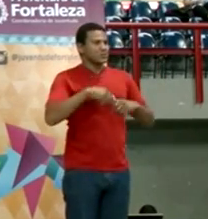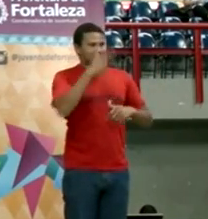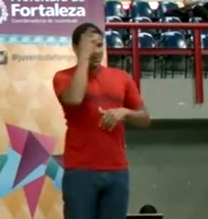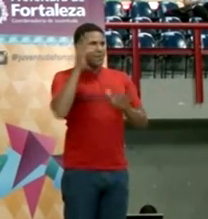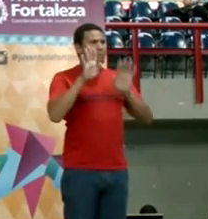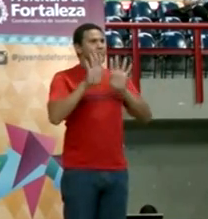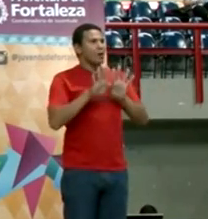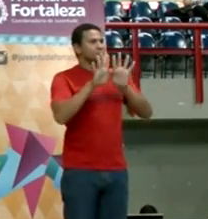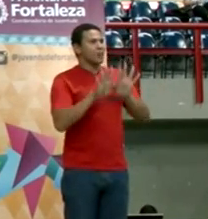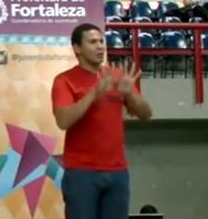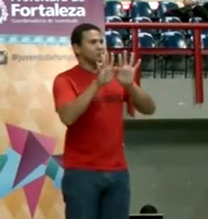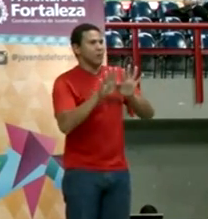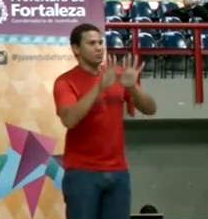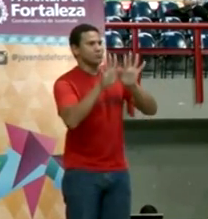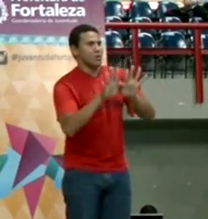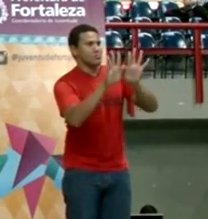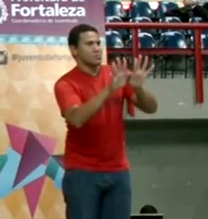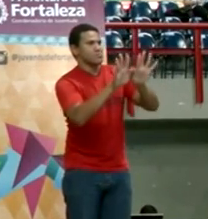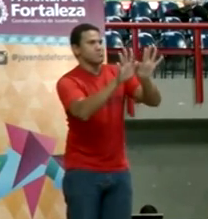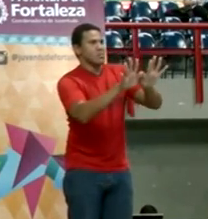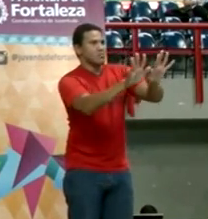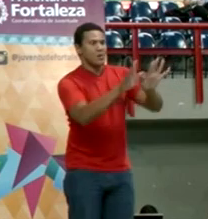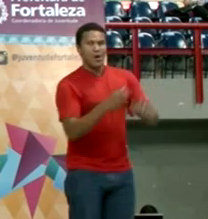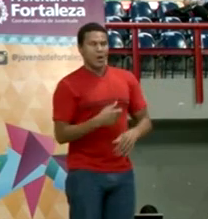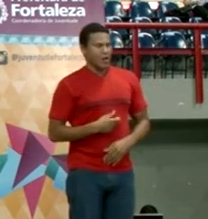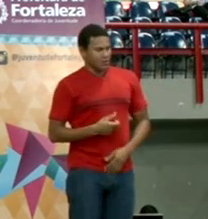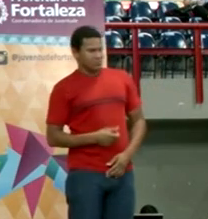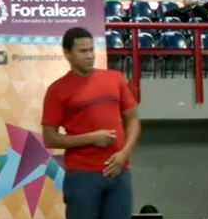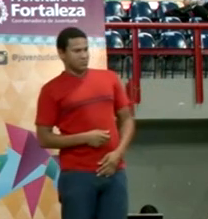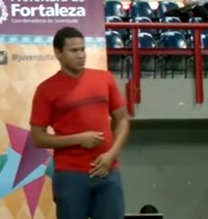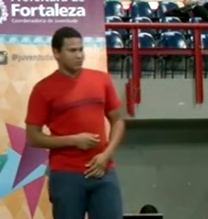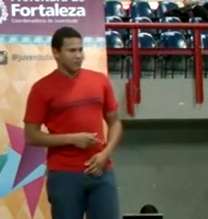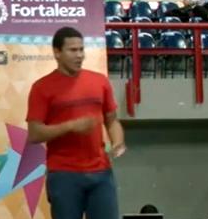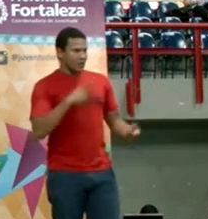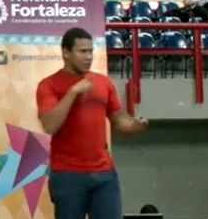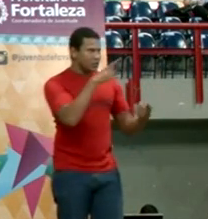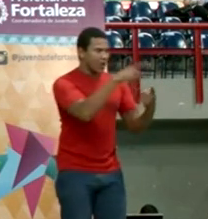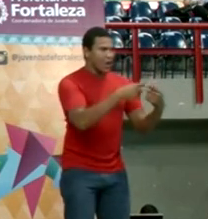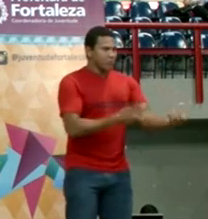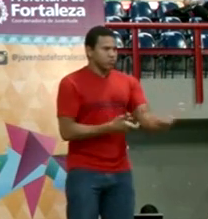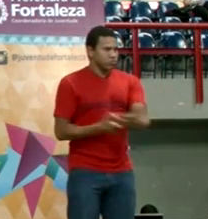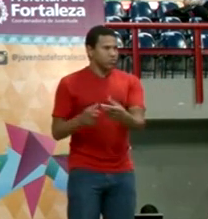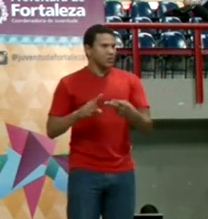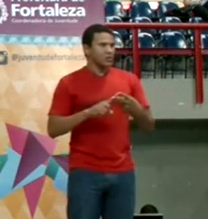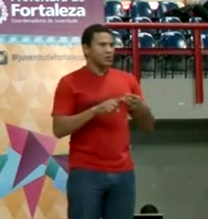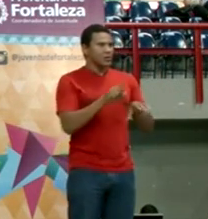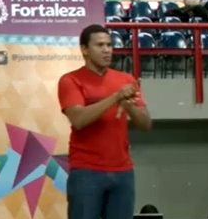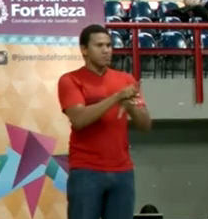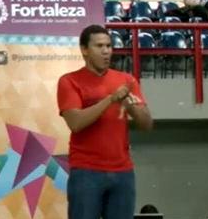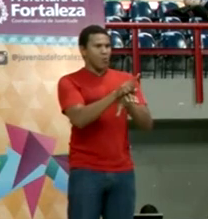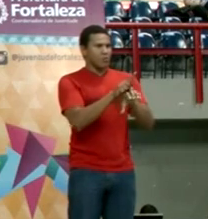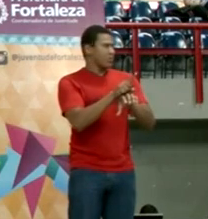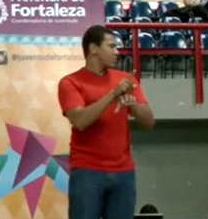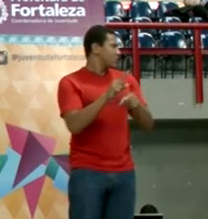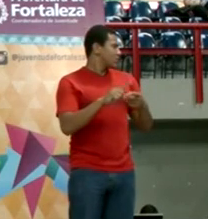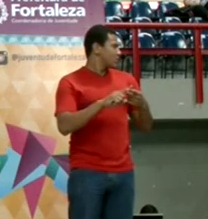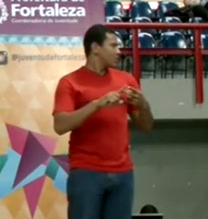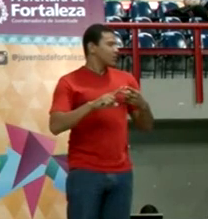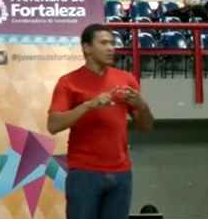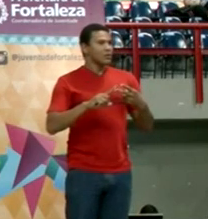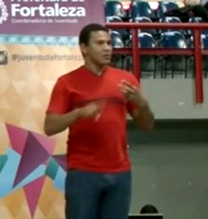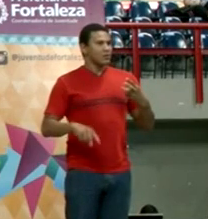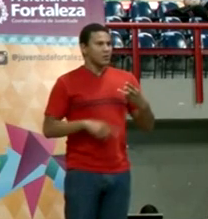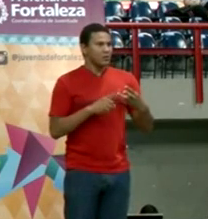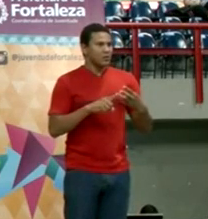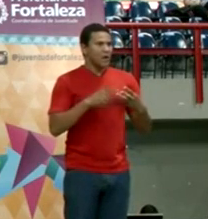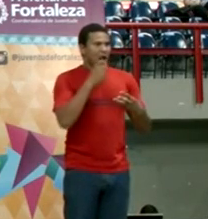para se enfrentar nas fronteiras dos países, aí descobriram que todo mundo tinha metralhadora, tanque, tá?